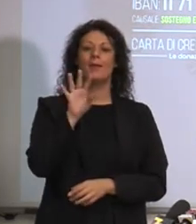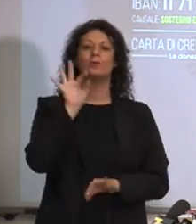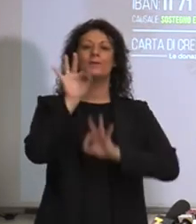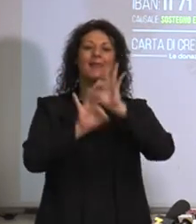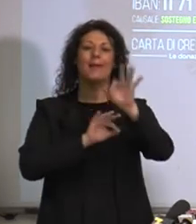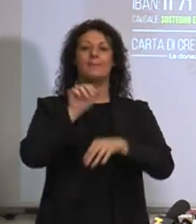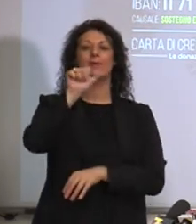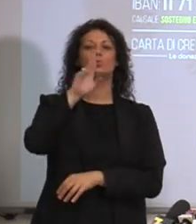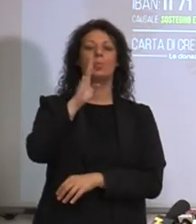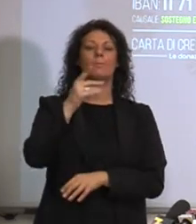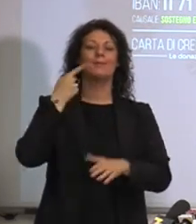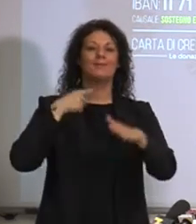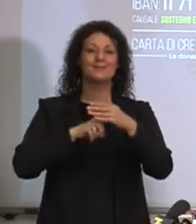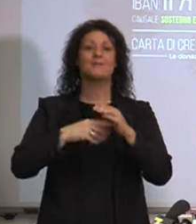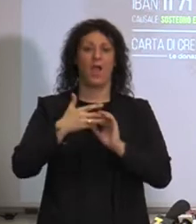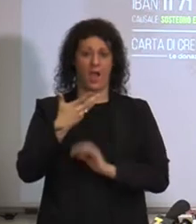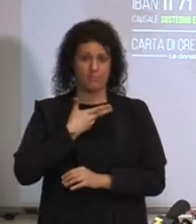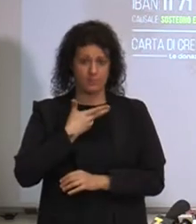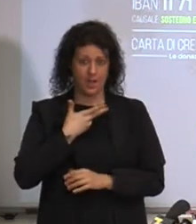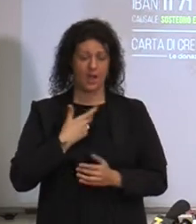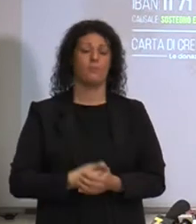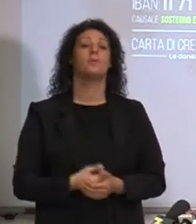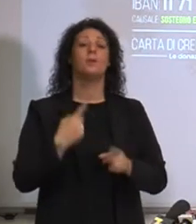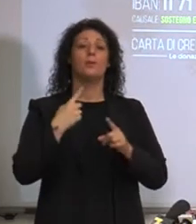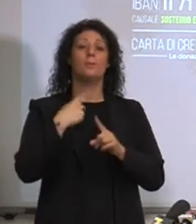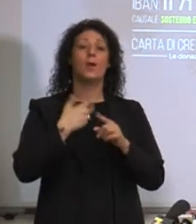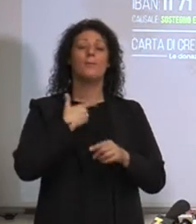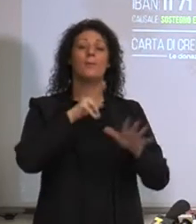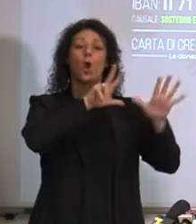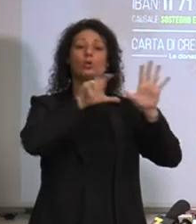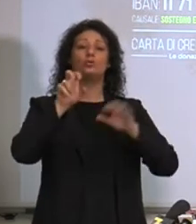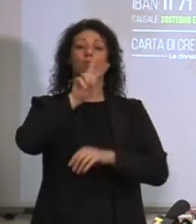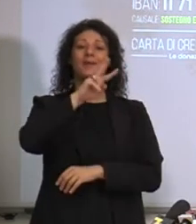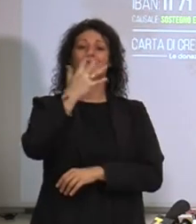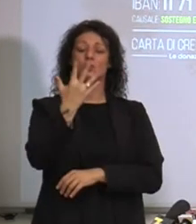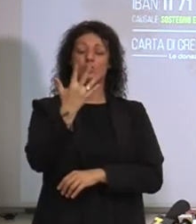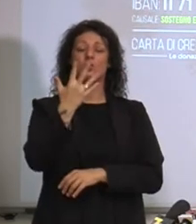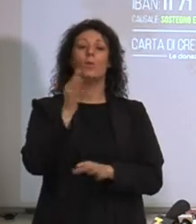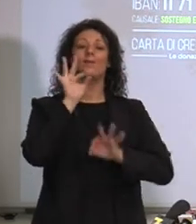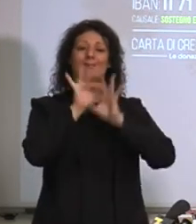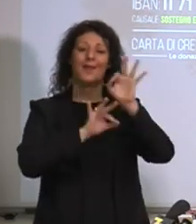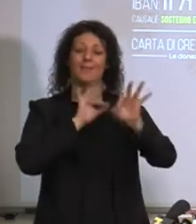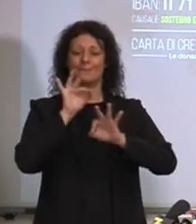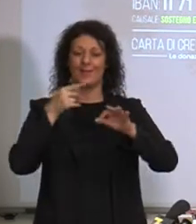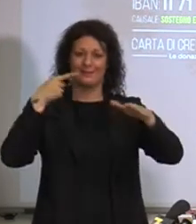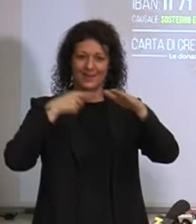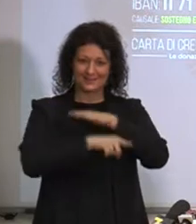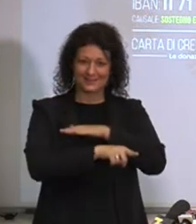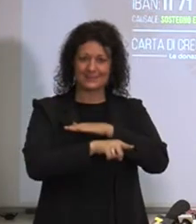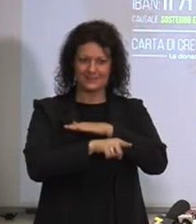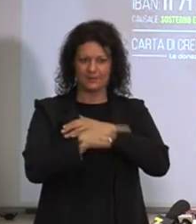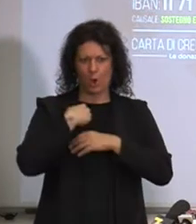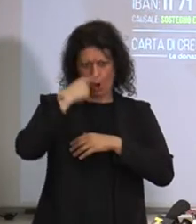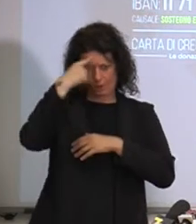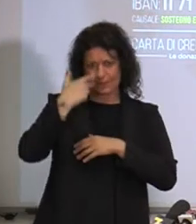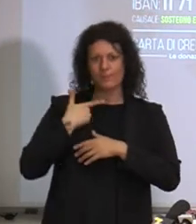più, ci sono, le 825 terapie intensive, che poi sono un migliaio perché vi ho già detto che abbiamo respiratori